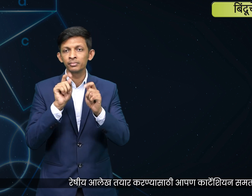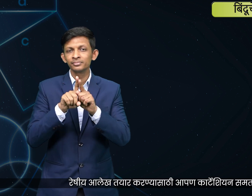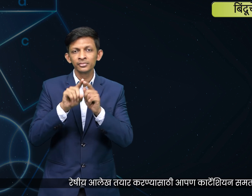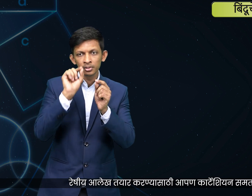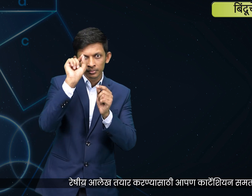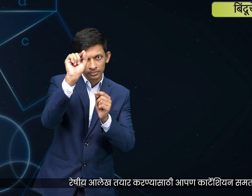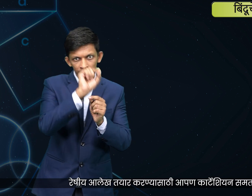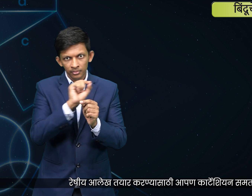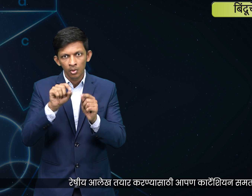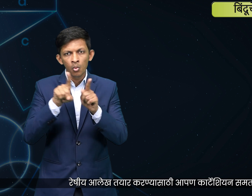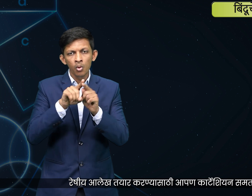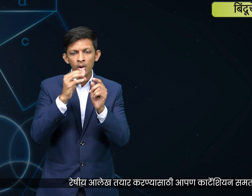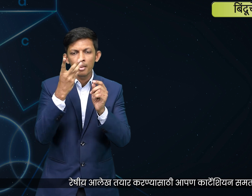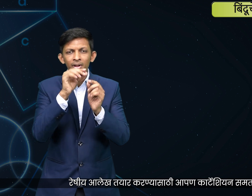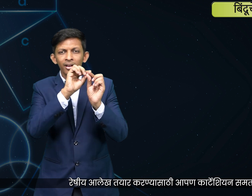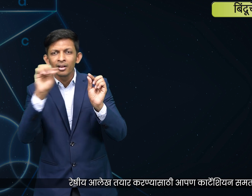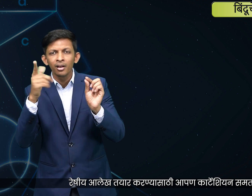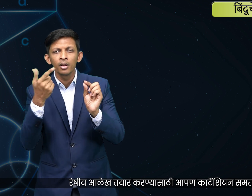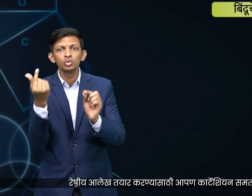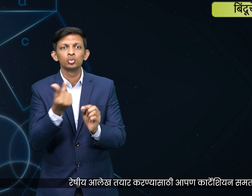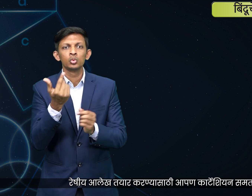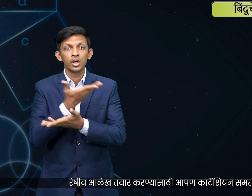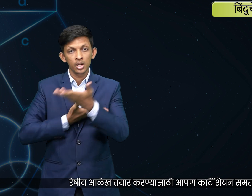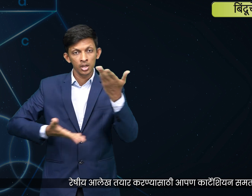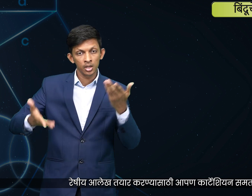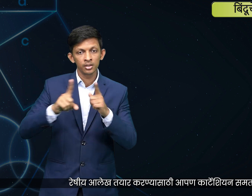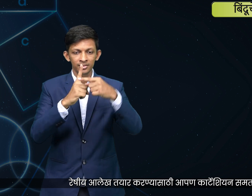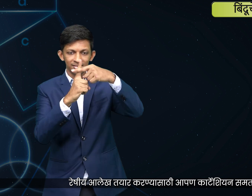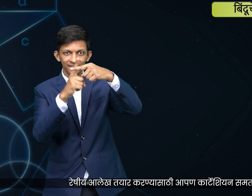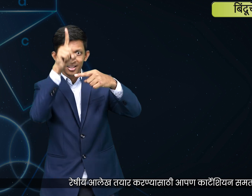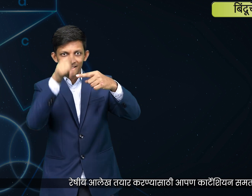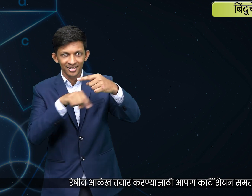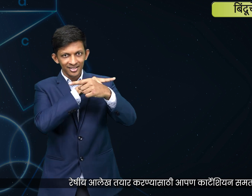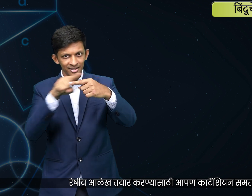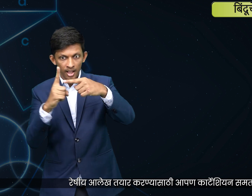रेषीय आलेख तयार करण्यासाठी आपण कार्टेशियन समतल वापरतो.